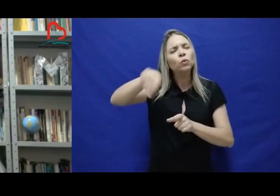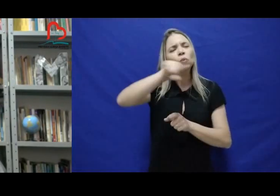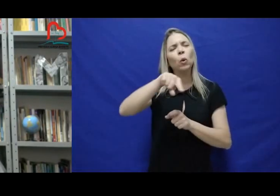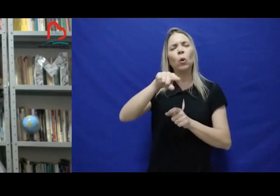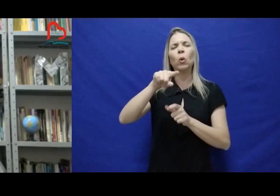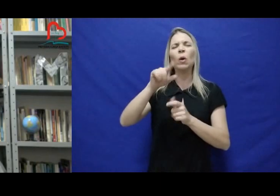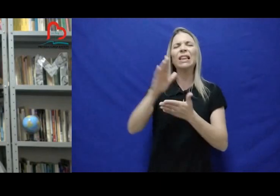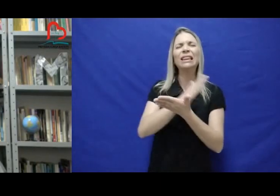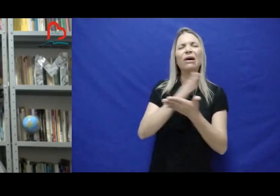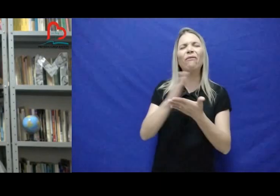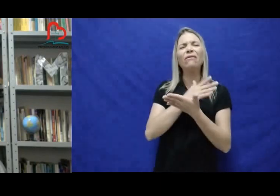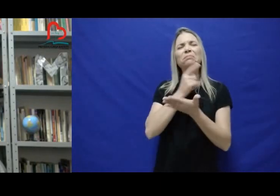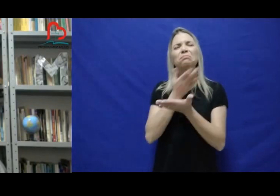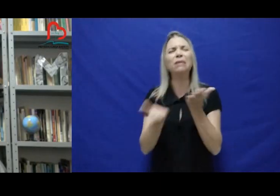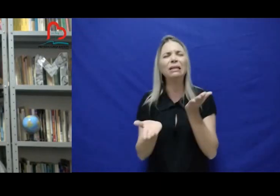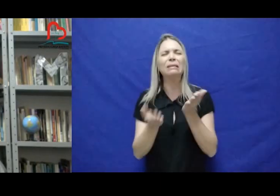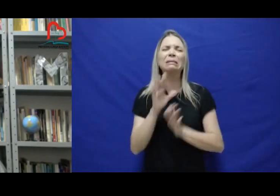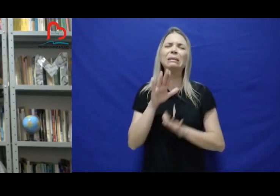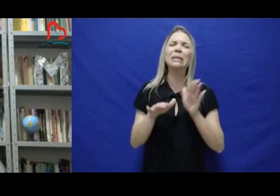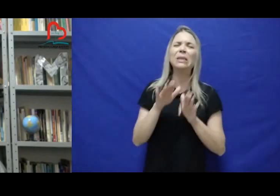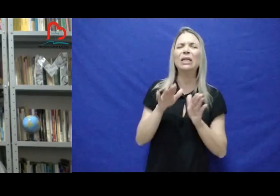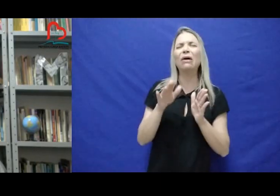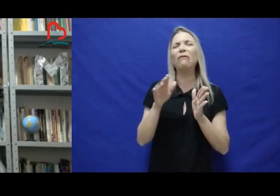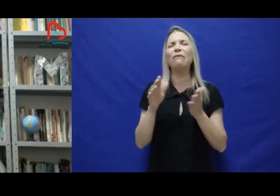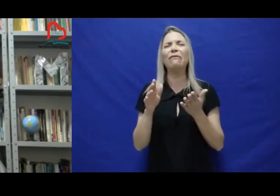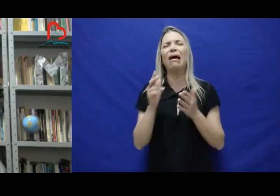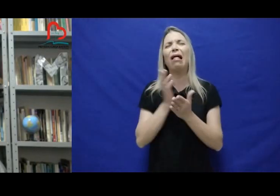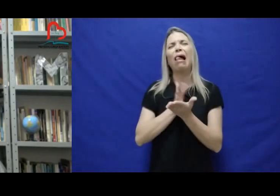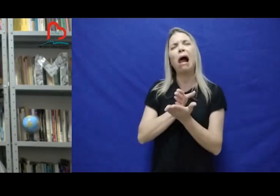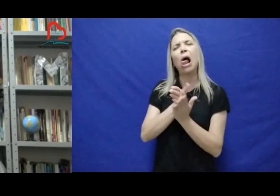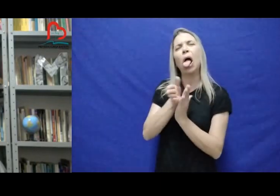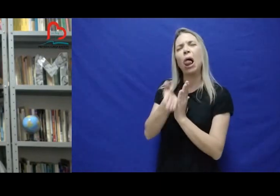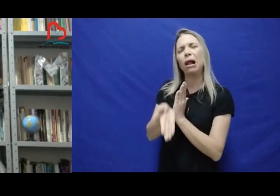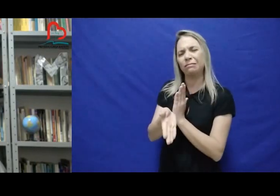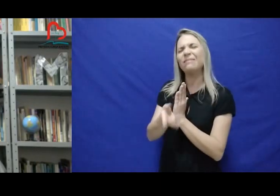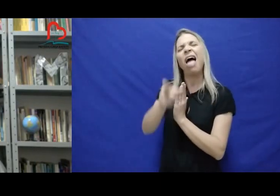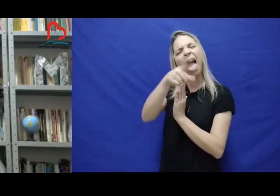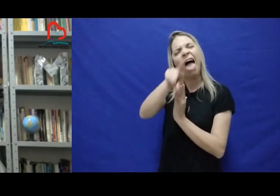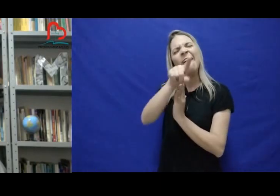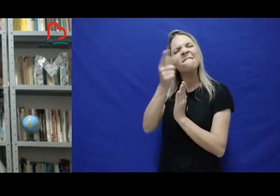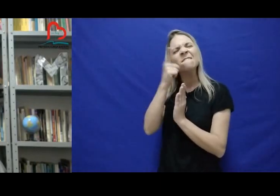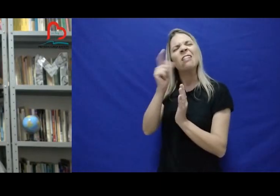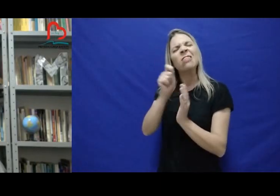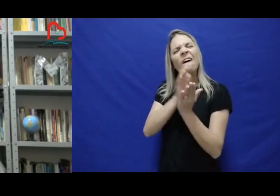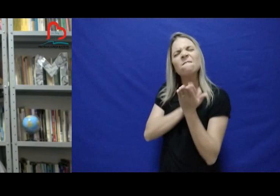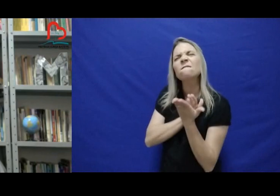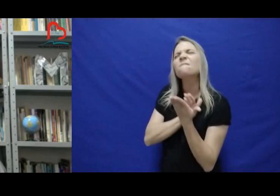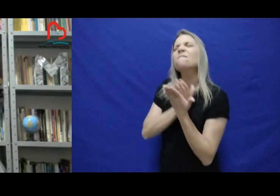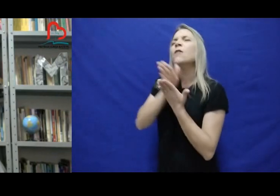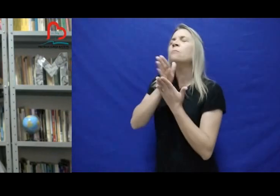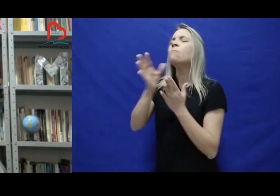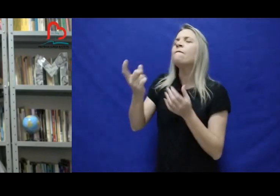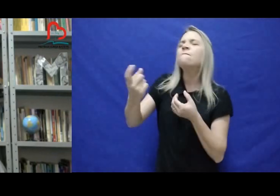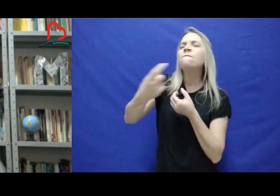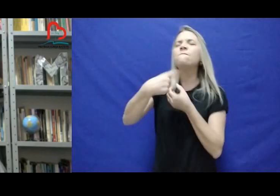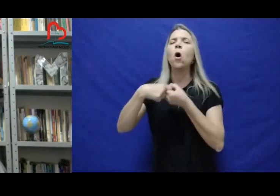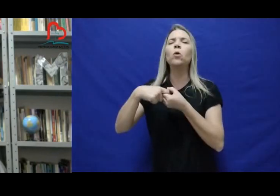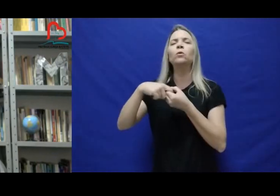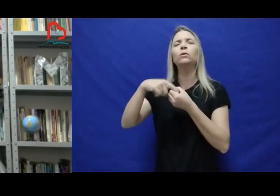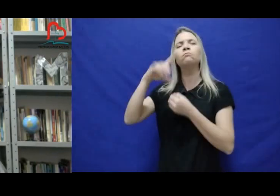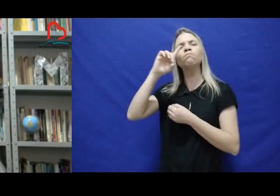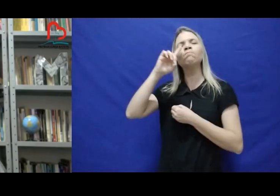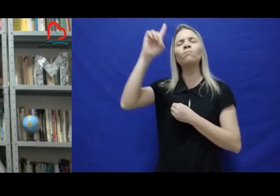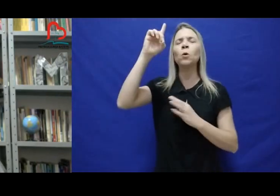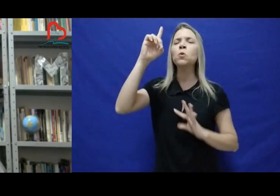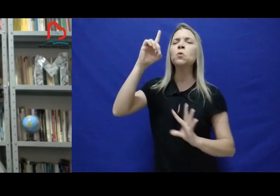sido vencidos por alguma proposta do inimigo, provem e vejam que o Senhor é bom e sejam